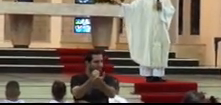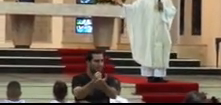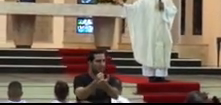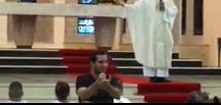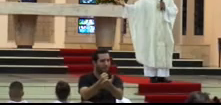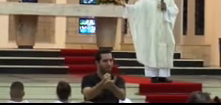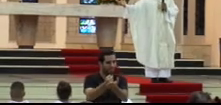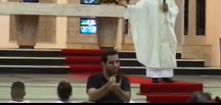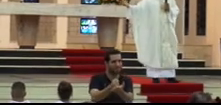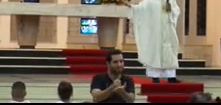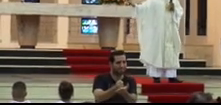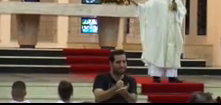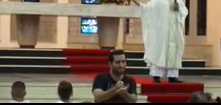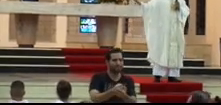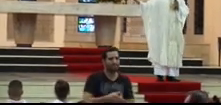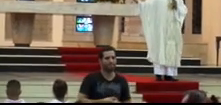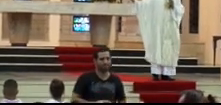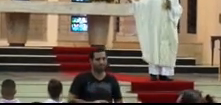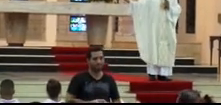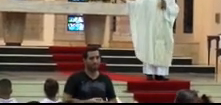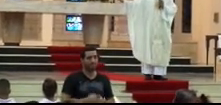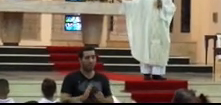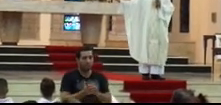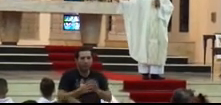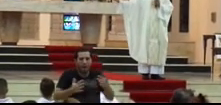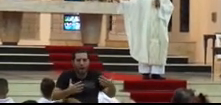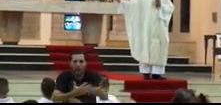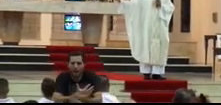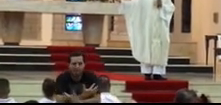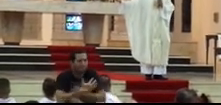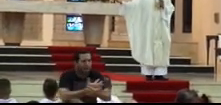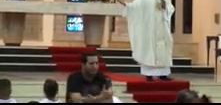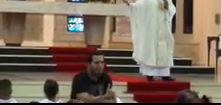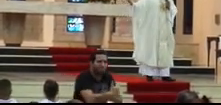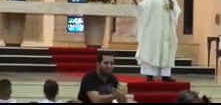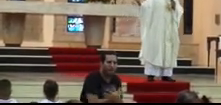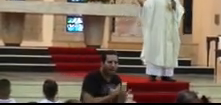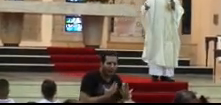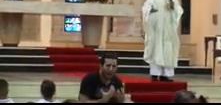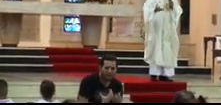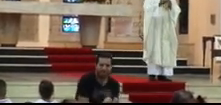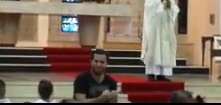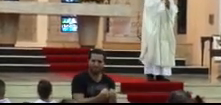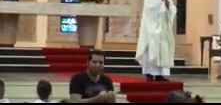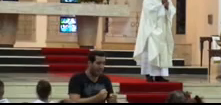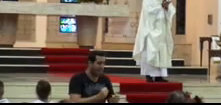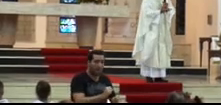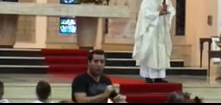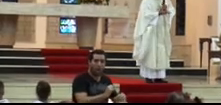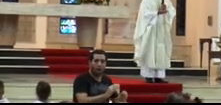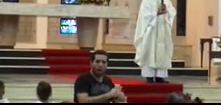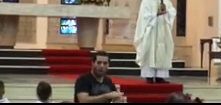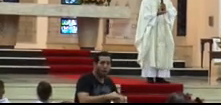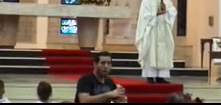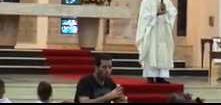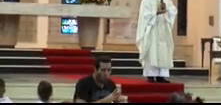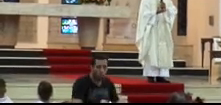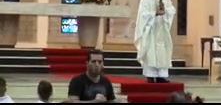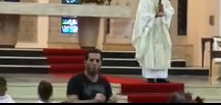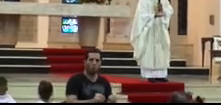de Pai, abraçando a todos, acolhendo a todos. Celebração da misericórdia